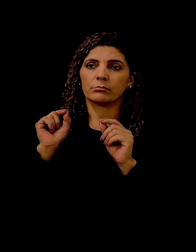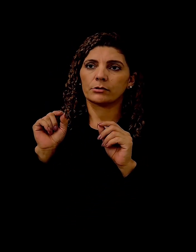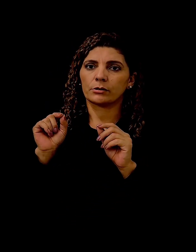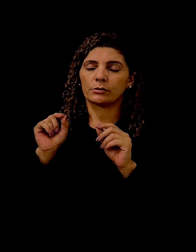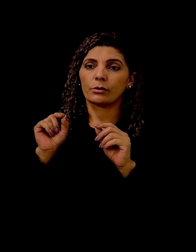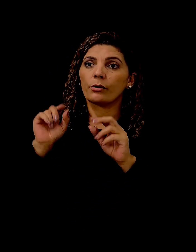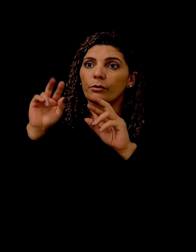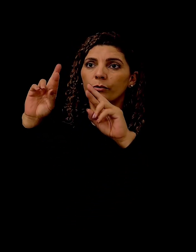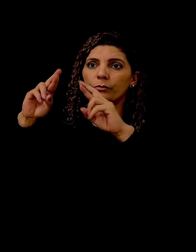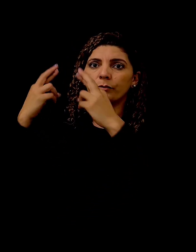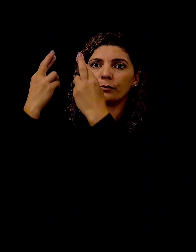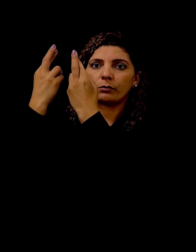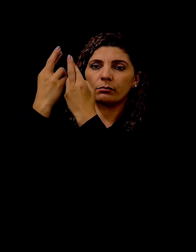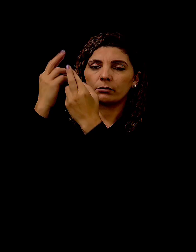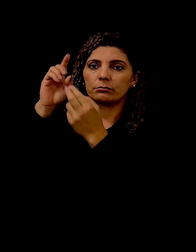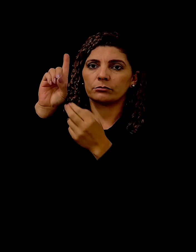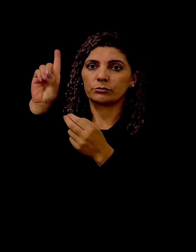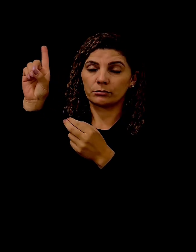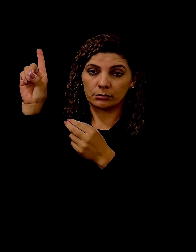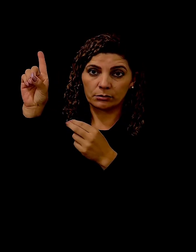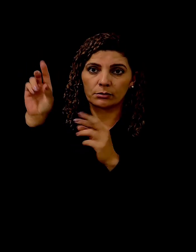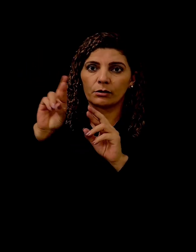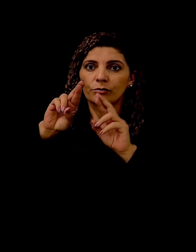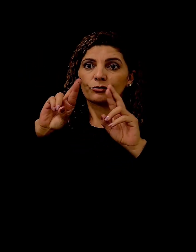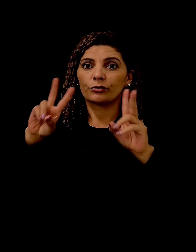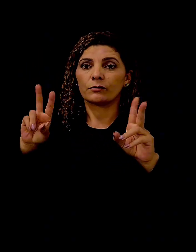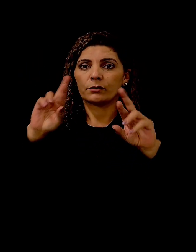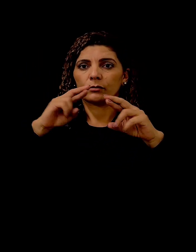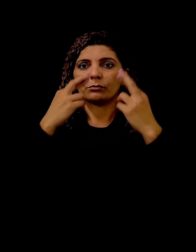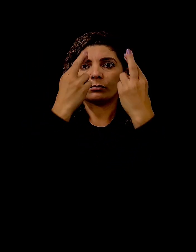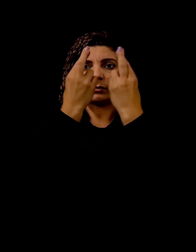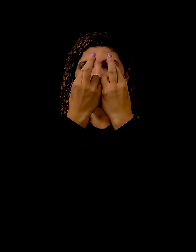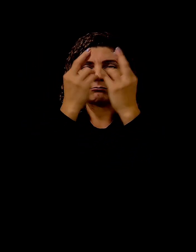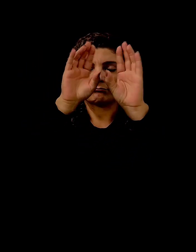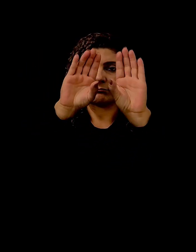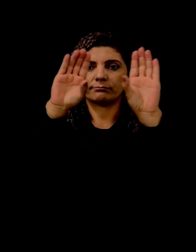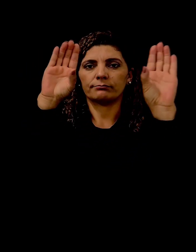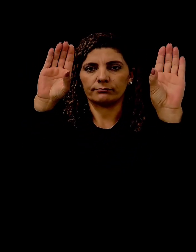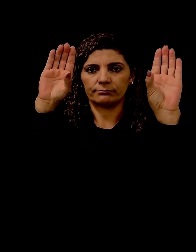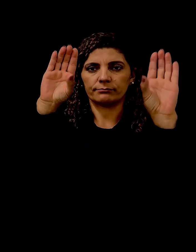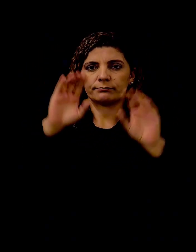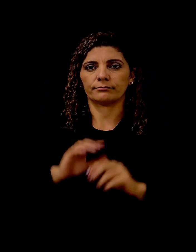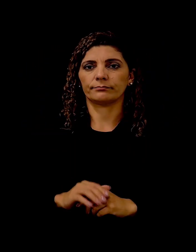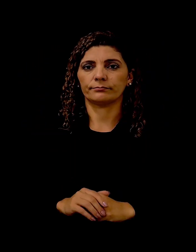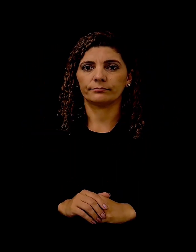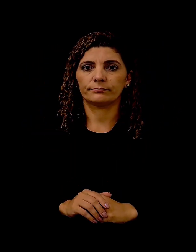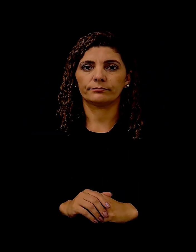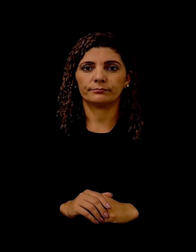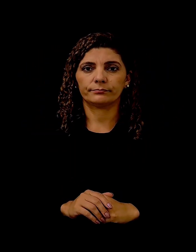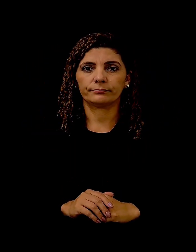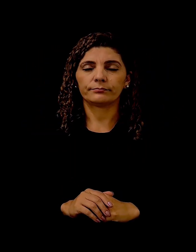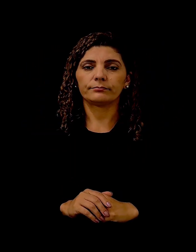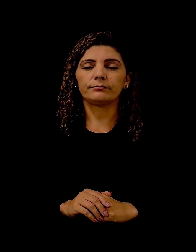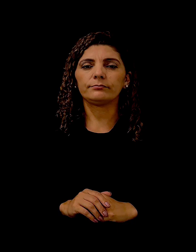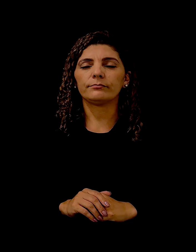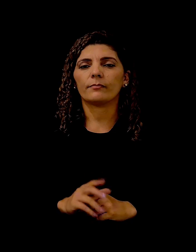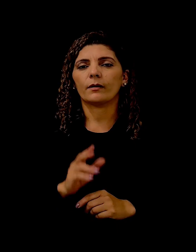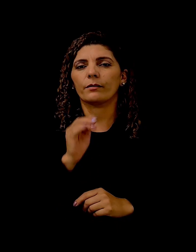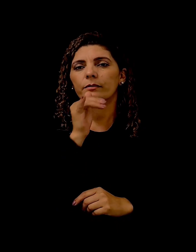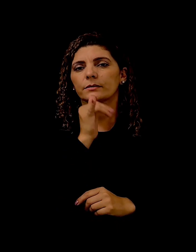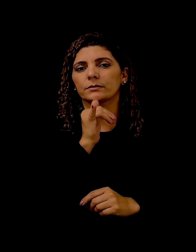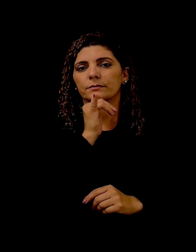o reino de Deus, outra coisa é o reino dos céus. Por